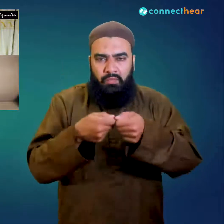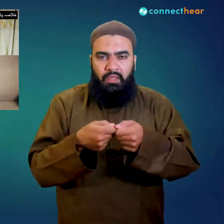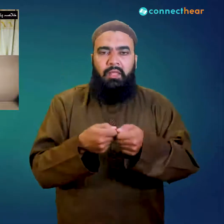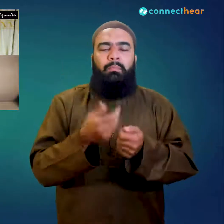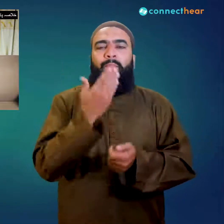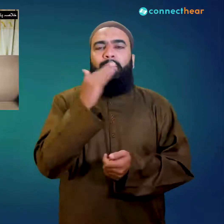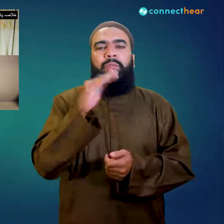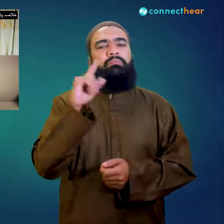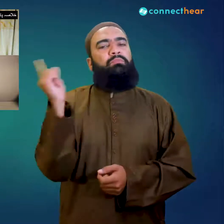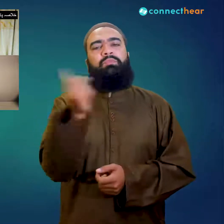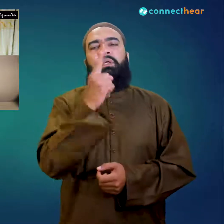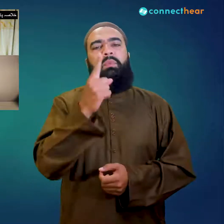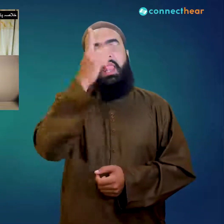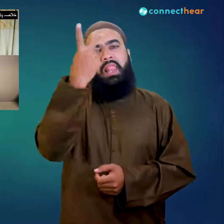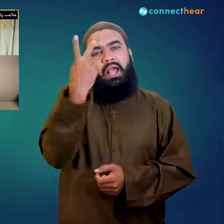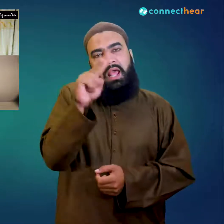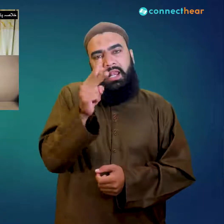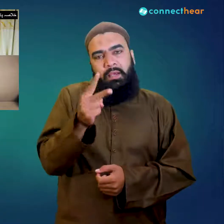یاد کرنا ہے۔